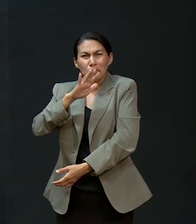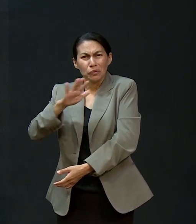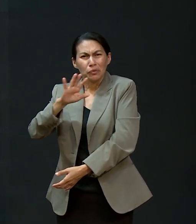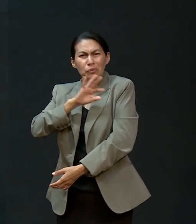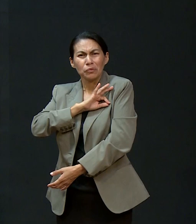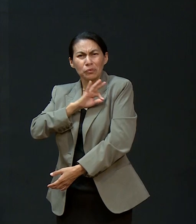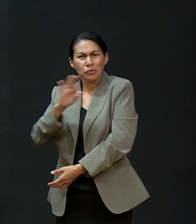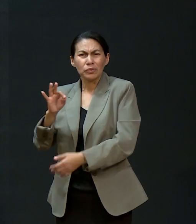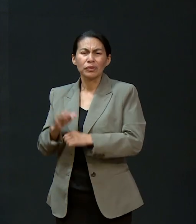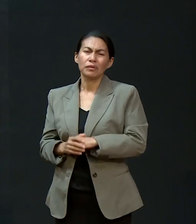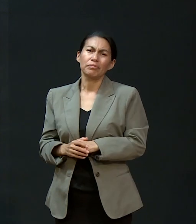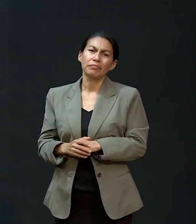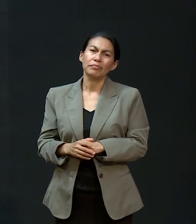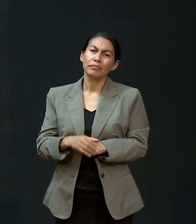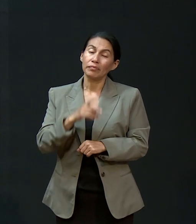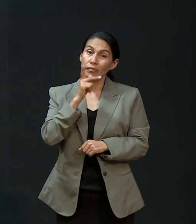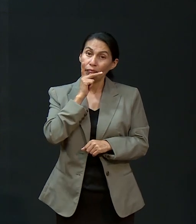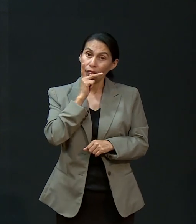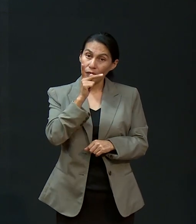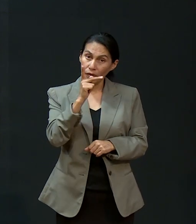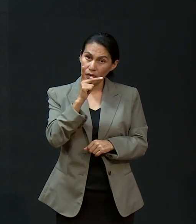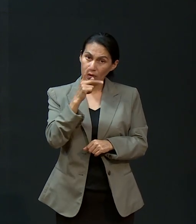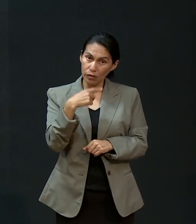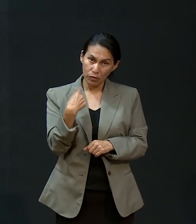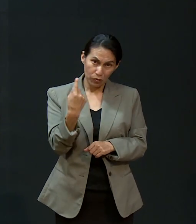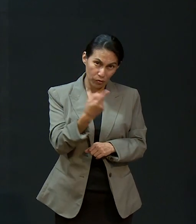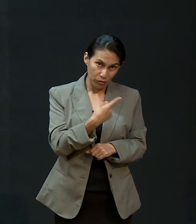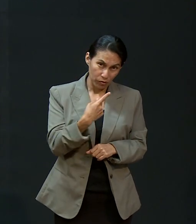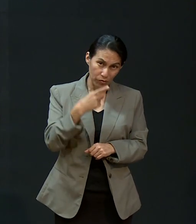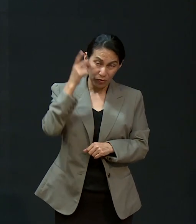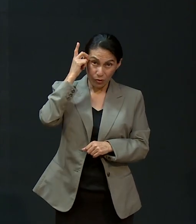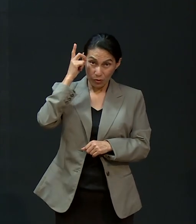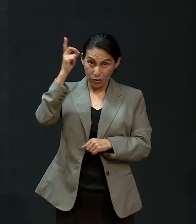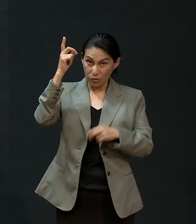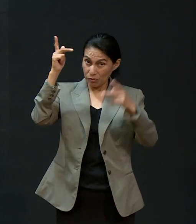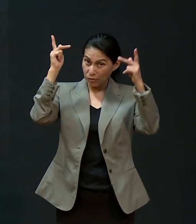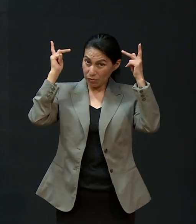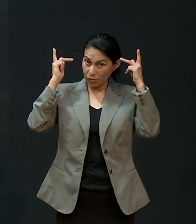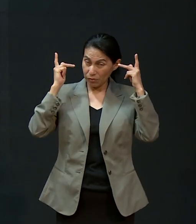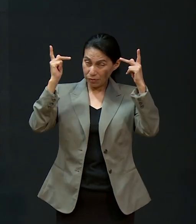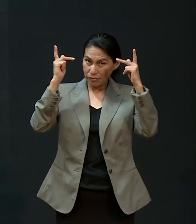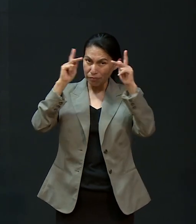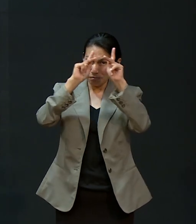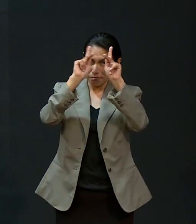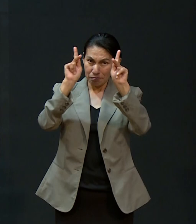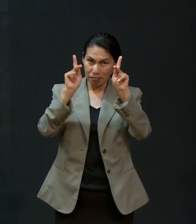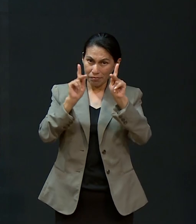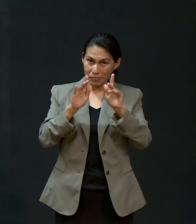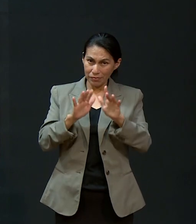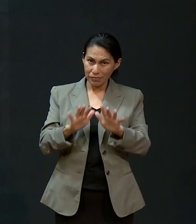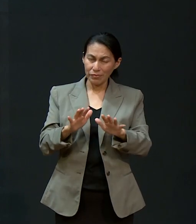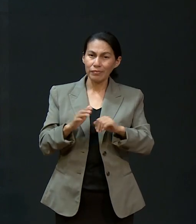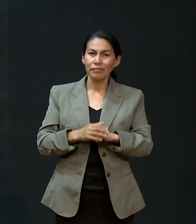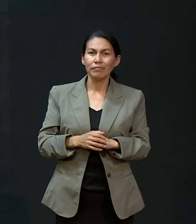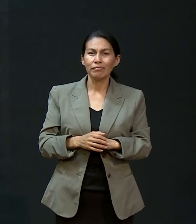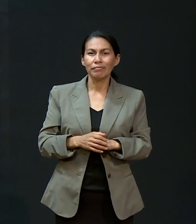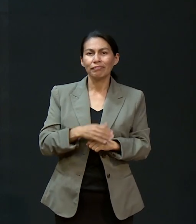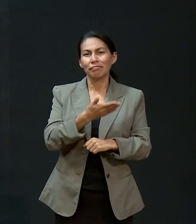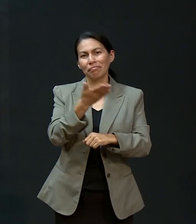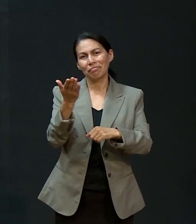de lo imposible, Padre nuestro, el Príncipe de Paz. Queridos, mientras escuchamos